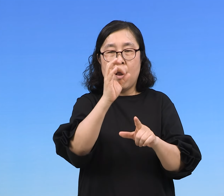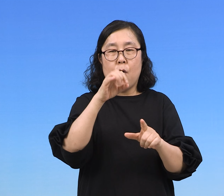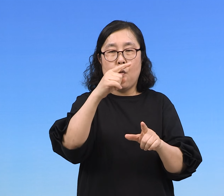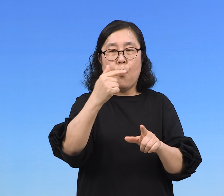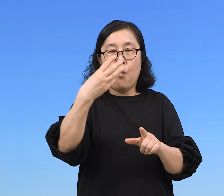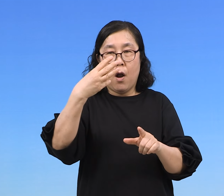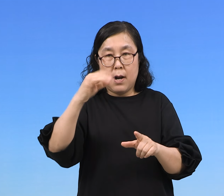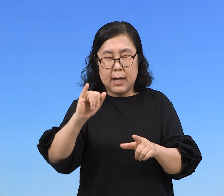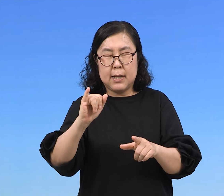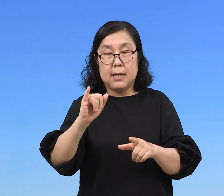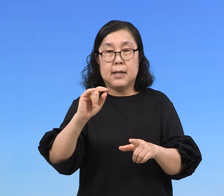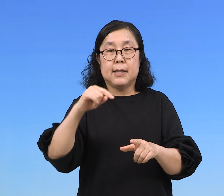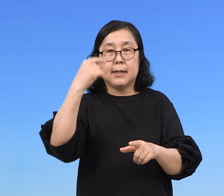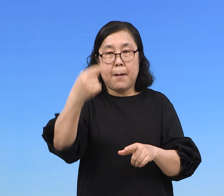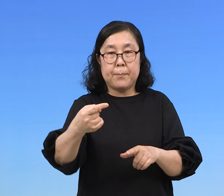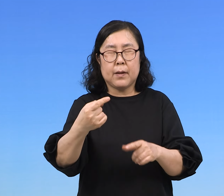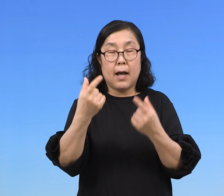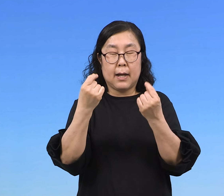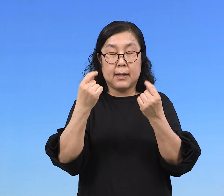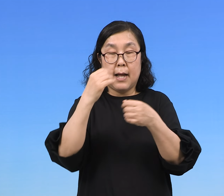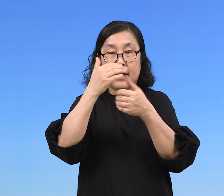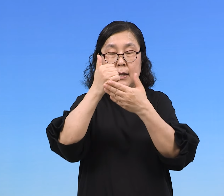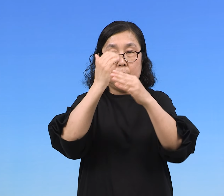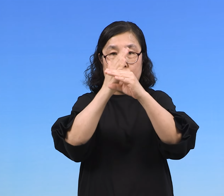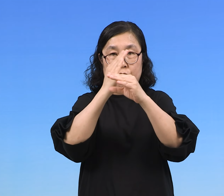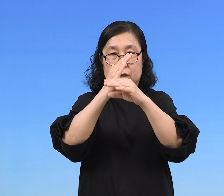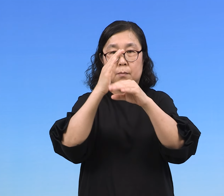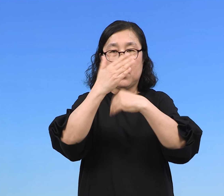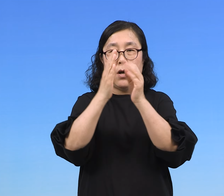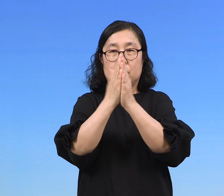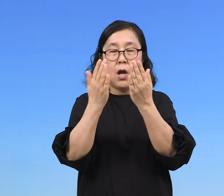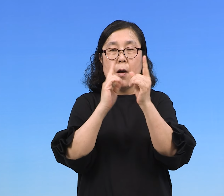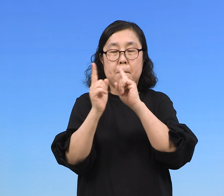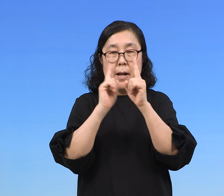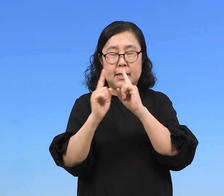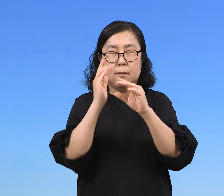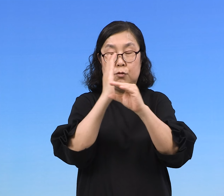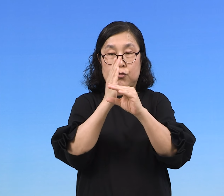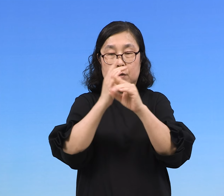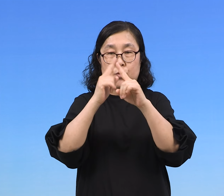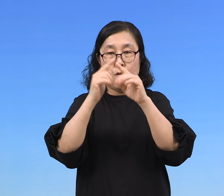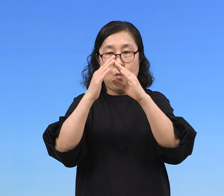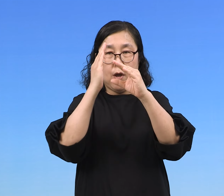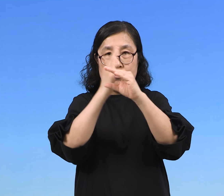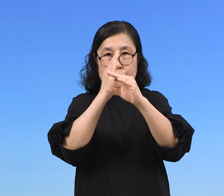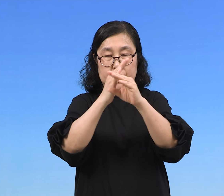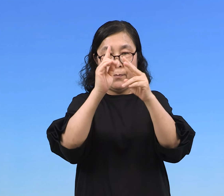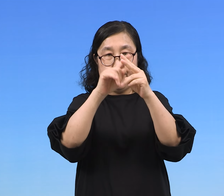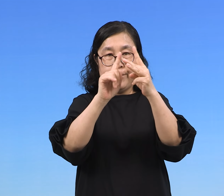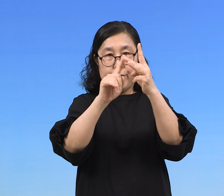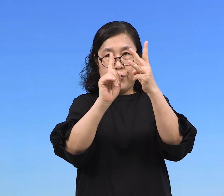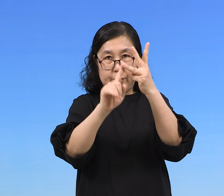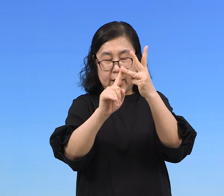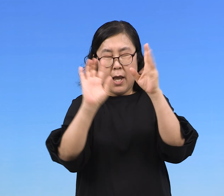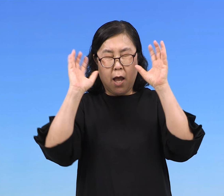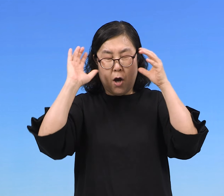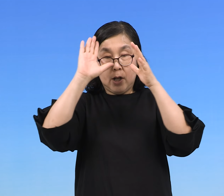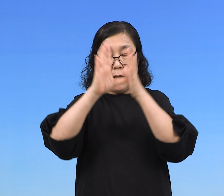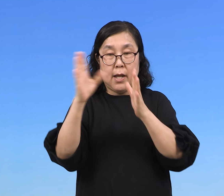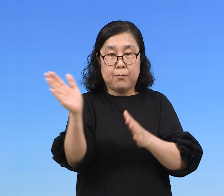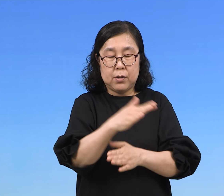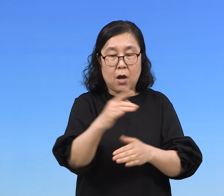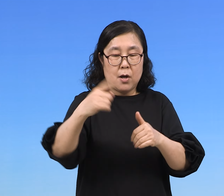같다. 우리의 생활 원리는 다음과 같다. 하나님 중심, 성경 중심, 교회 중심. 어릴 때부터 이렇게 가르쳐주신